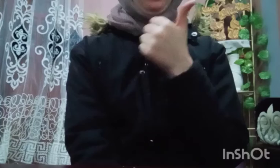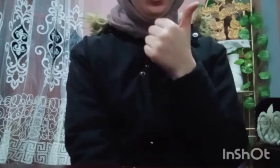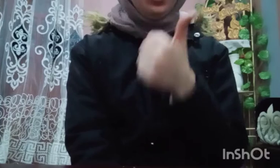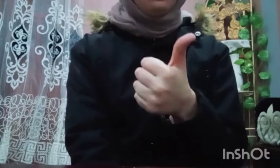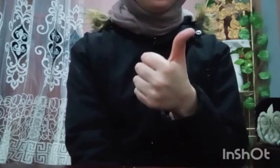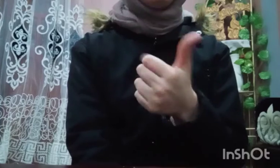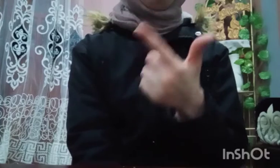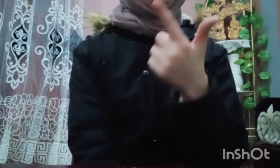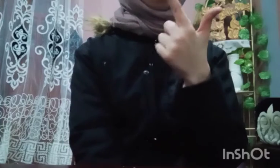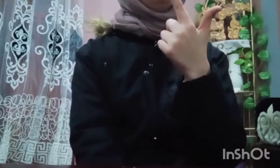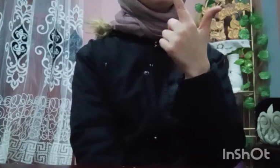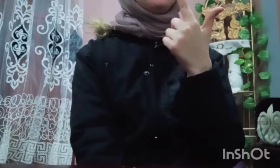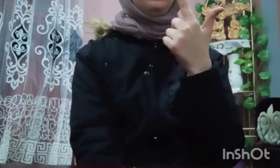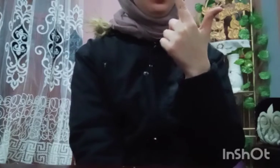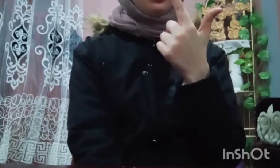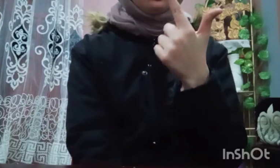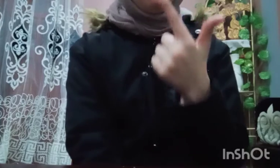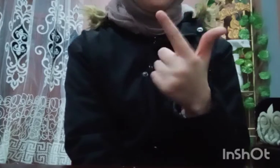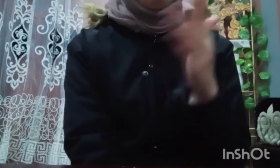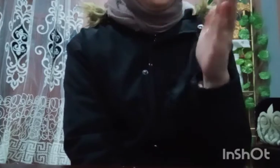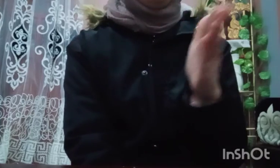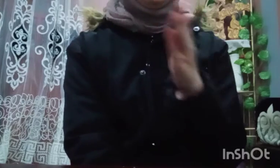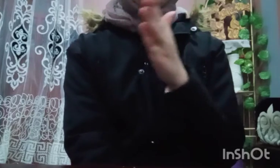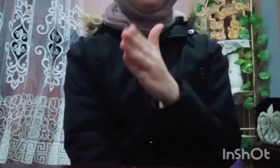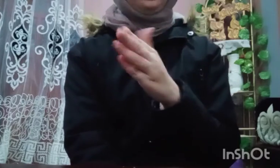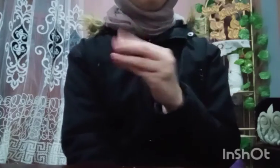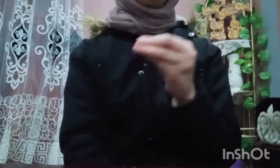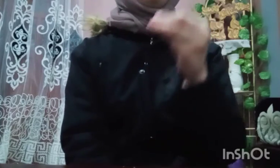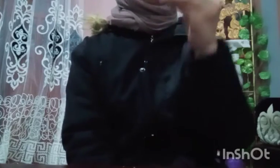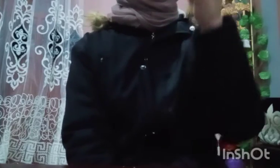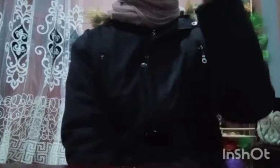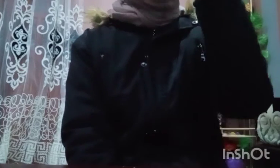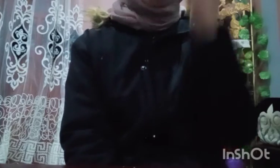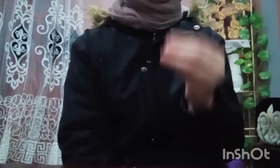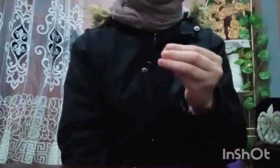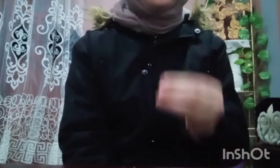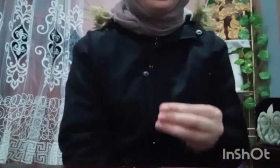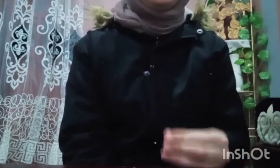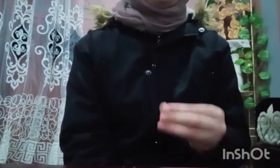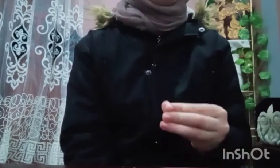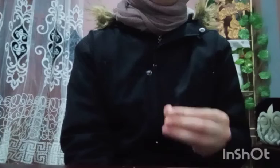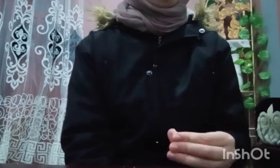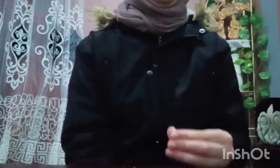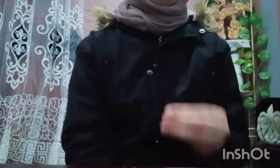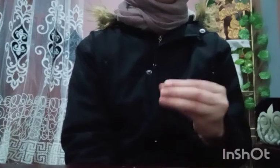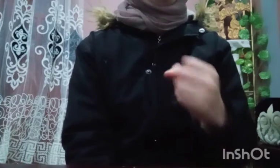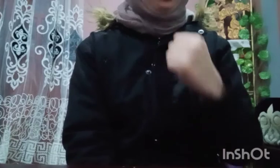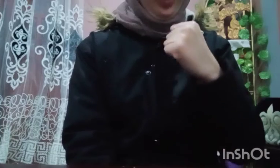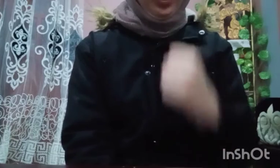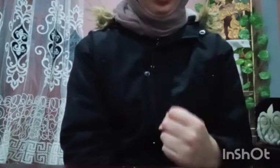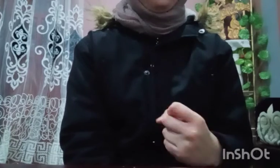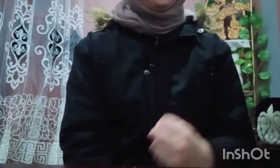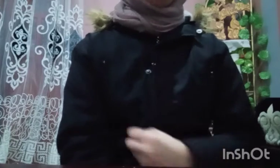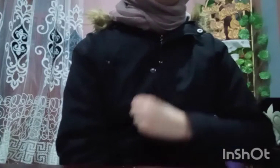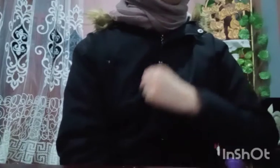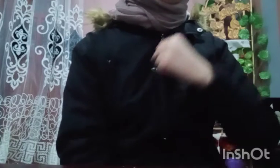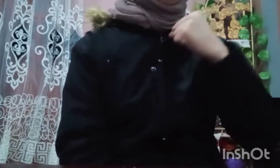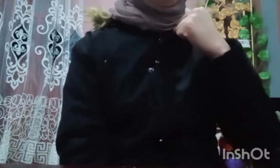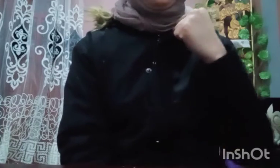أني مرضت، مع أني صارت لي عرق بزاف العام الدراسي تاعي، بصح باقية كالمرصاد. تعرفوا كيفاش أني باقية قوية؟ أنا قوية بيك يا